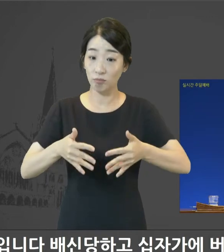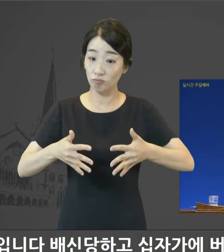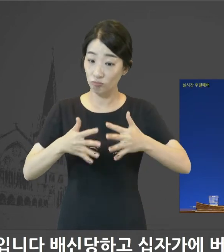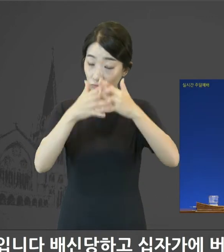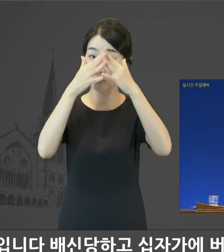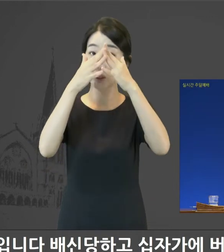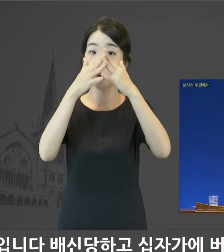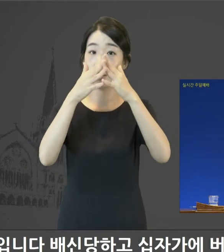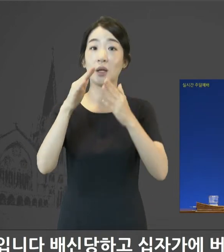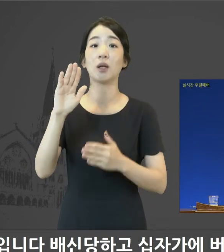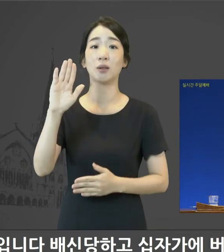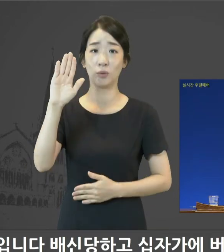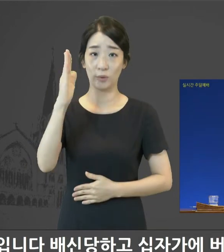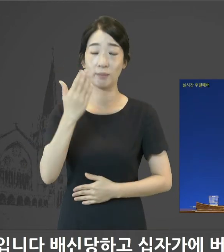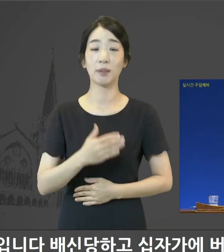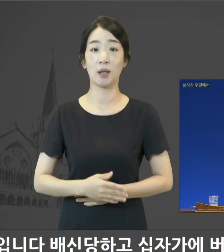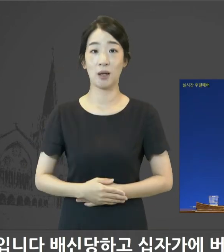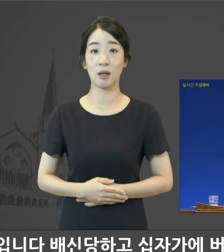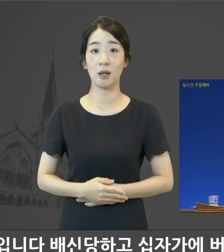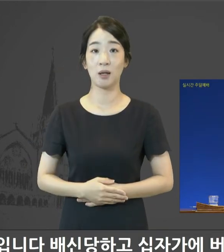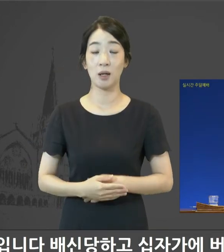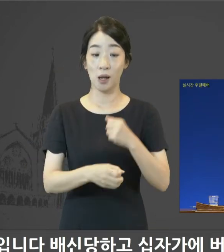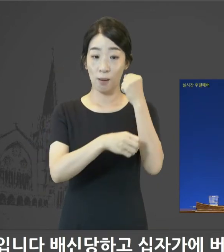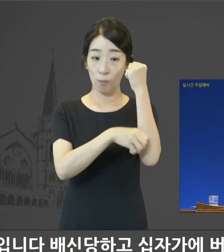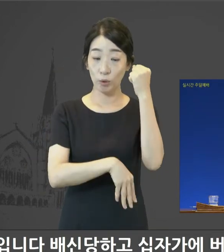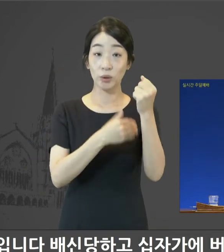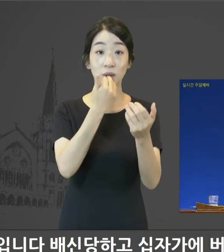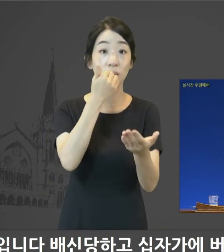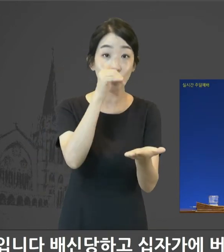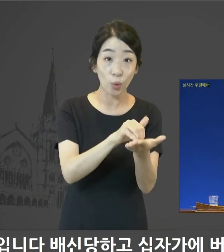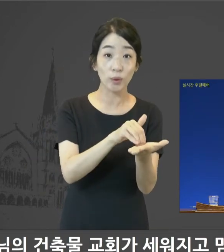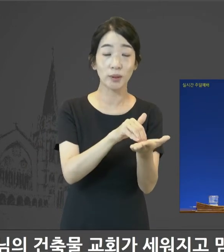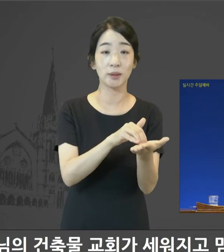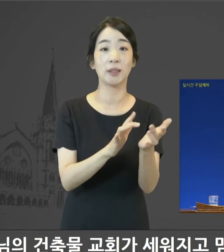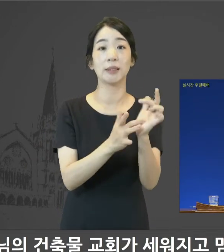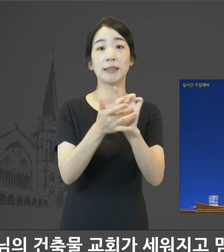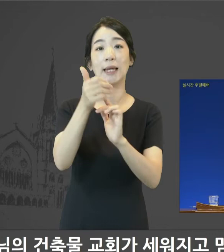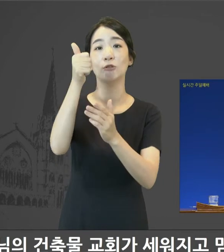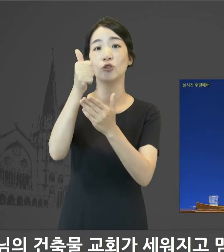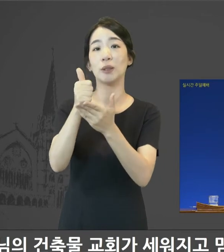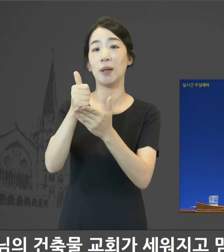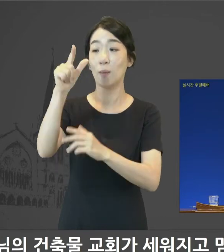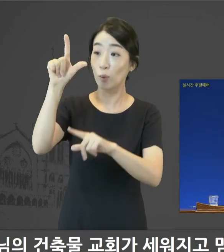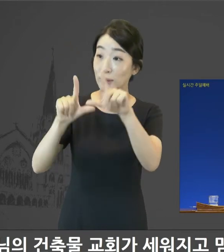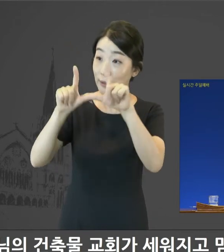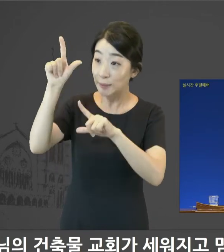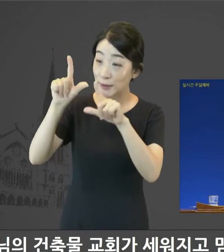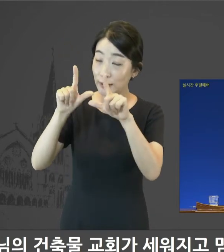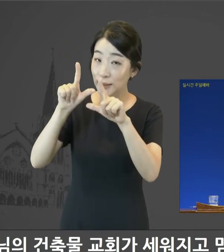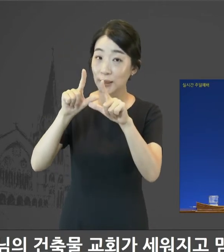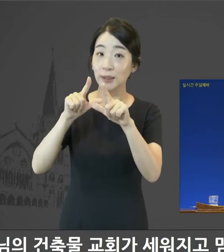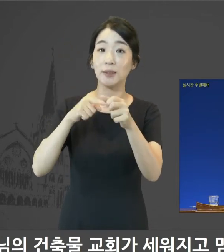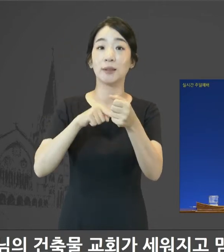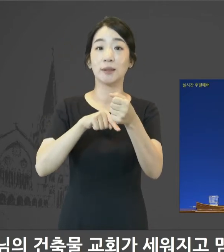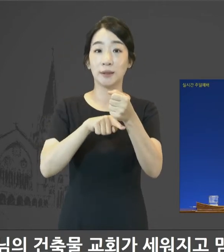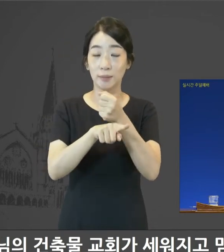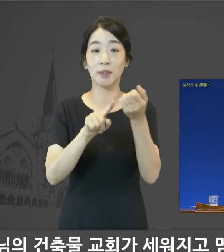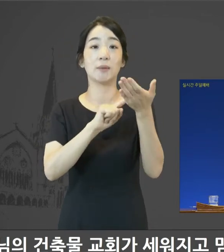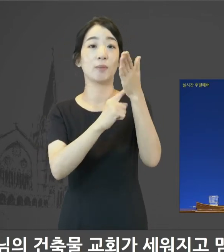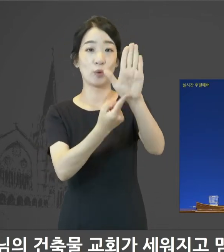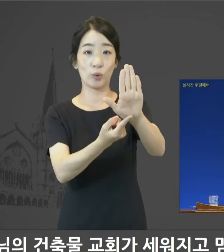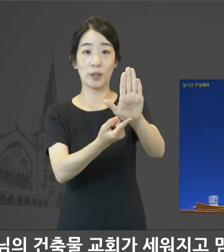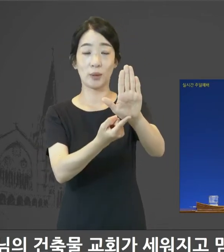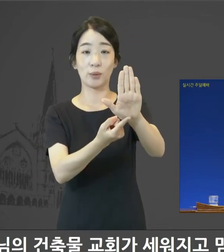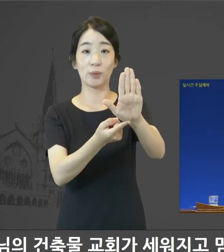것이죠. 모퉁이 돌은 이런 의미에서 예수님을 상징하는 표현으로 오늘